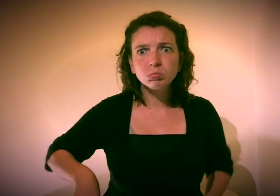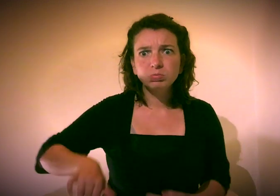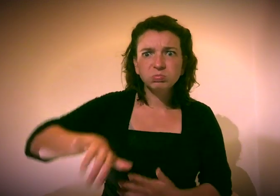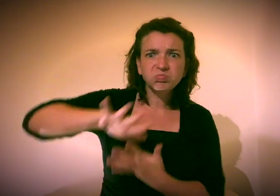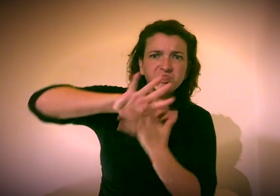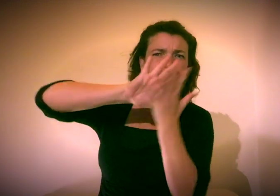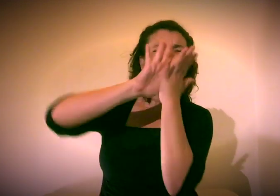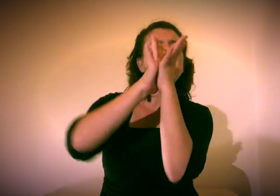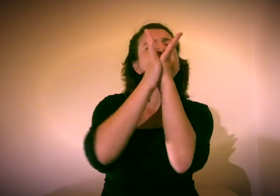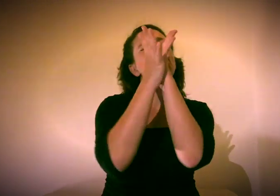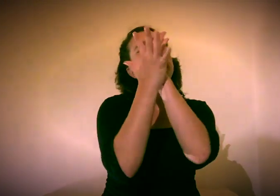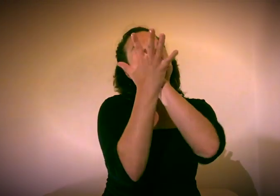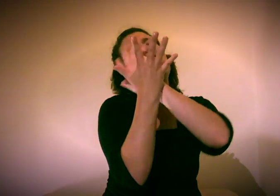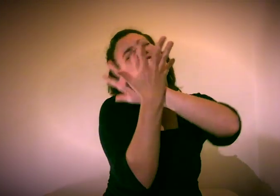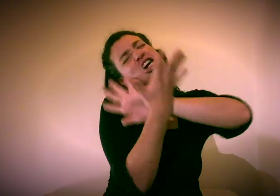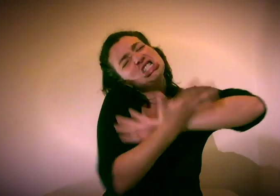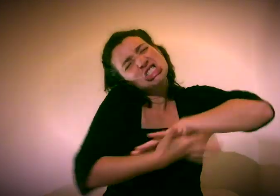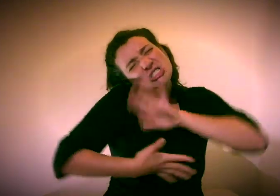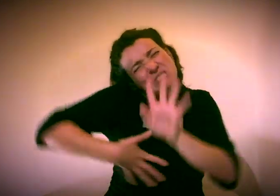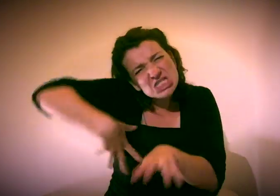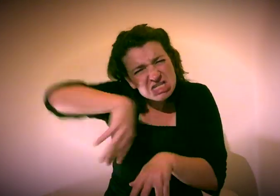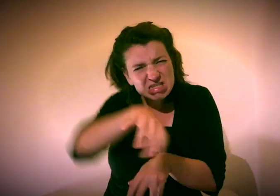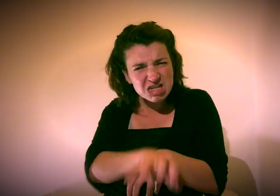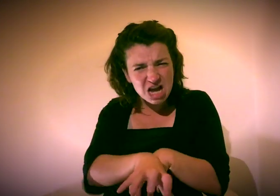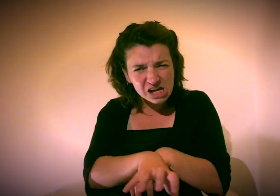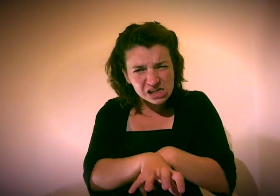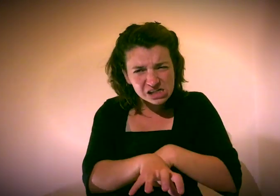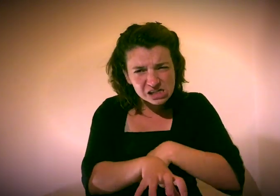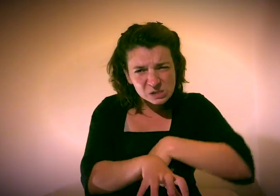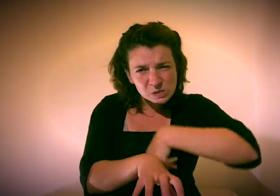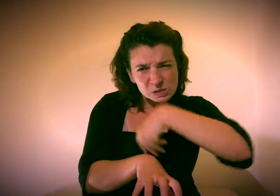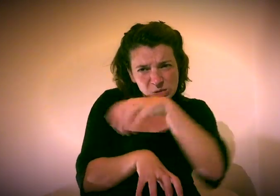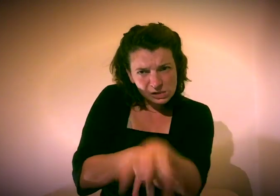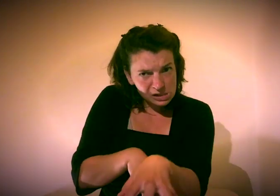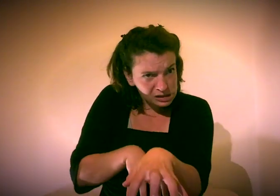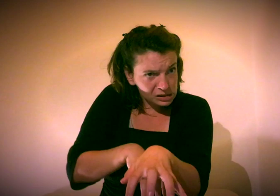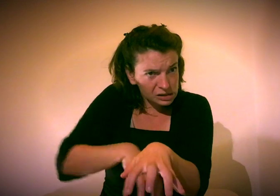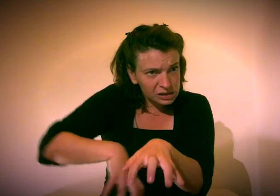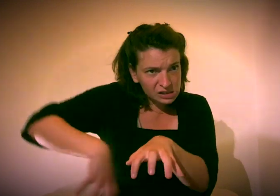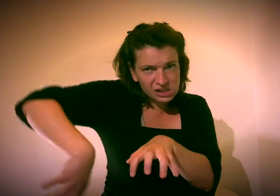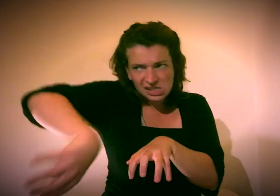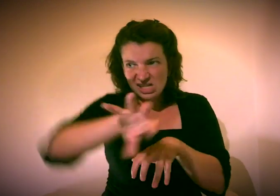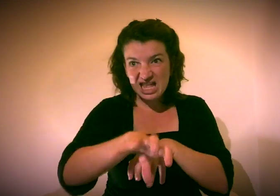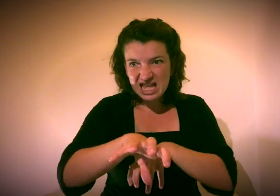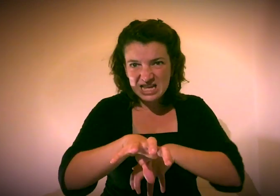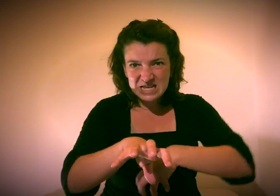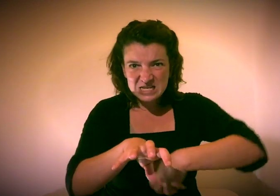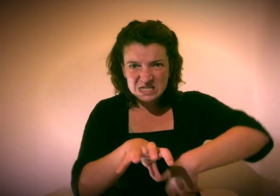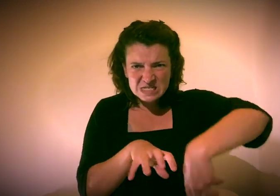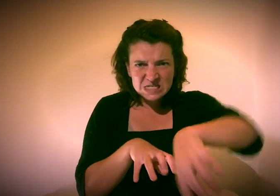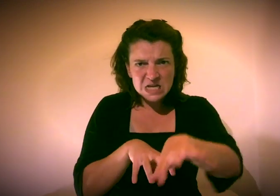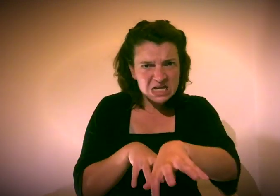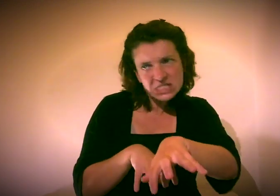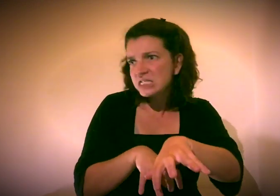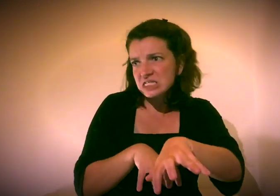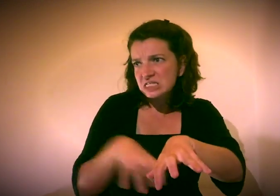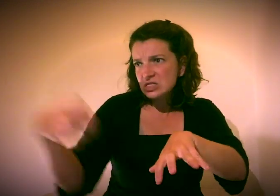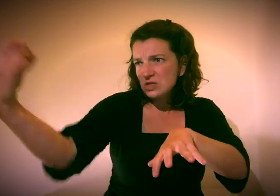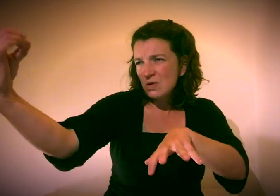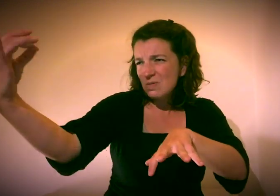Transformé en panthère noire, il se glissa silencieusement à travers les herbes. À la lueur du